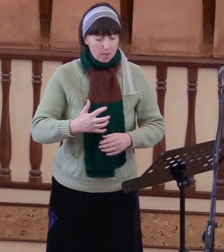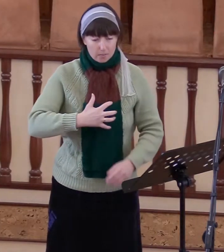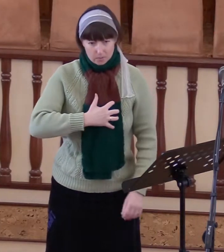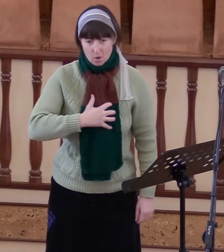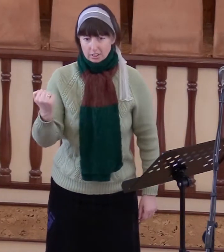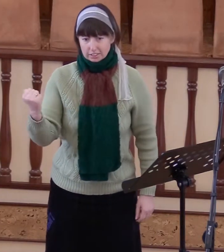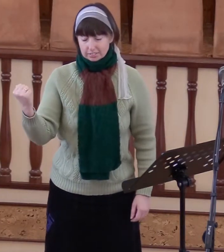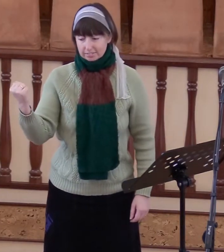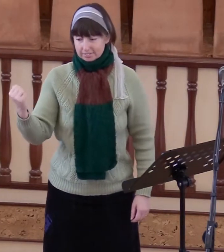воздержание.